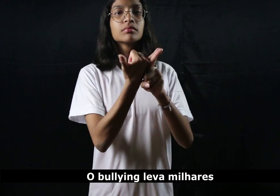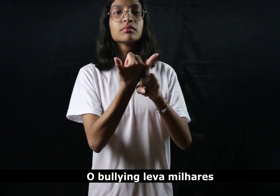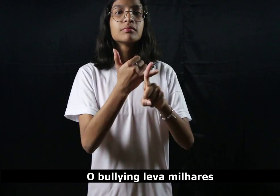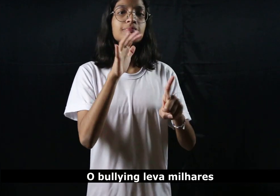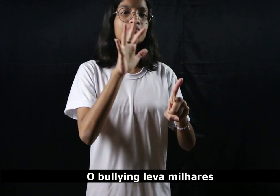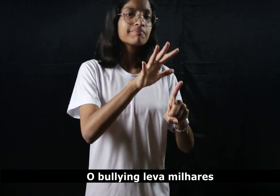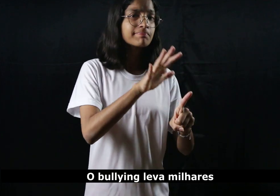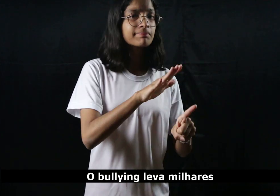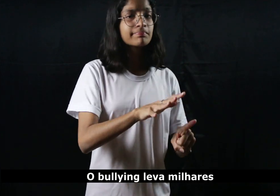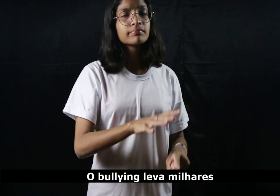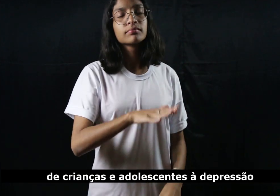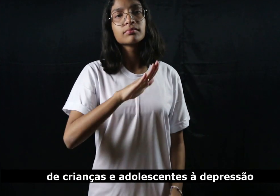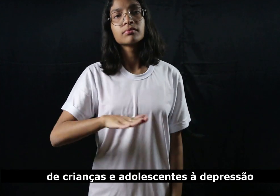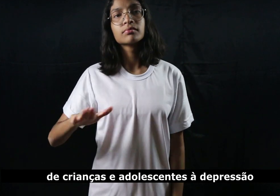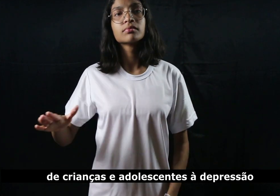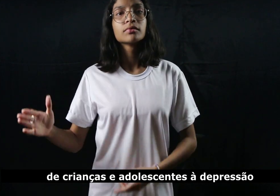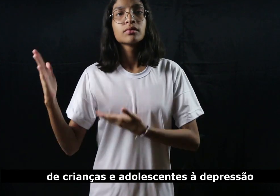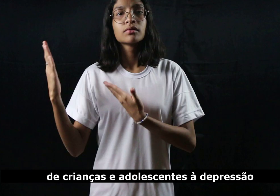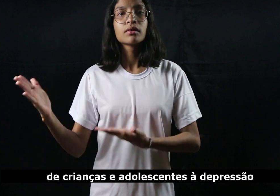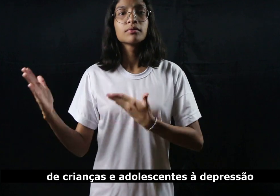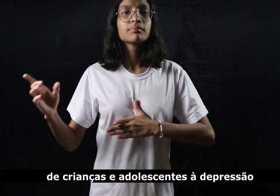milhares de crianças e adolescentes à depressão,